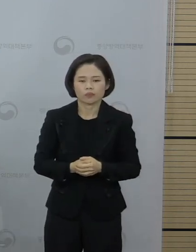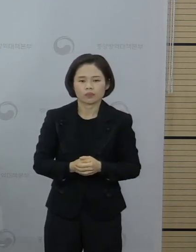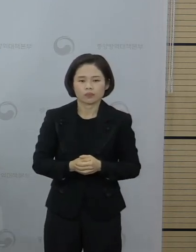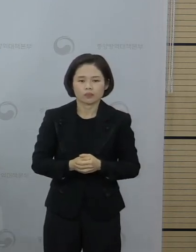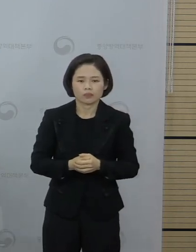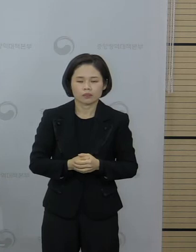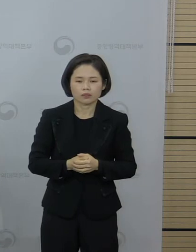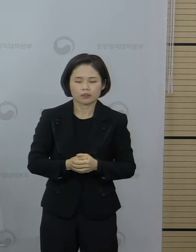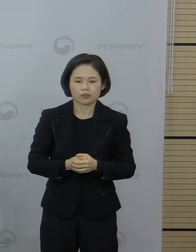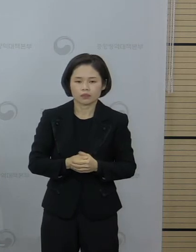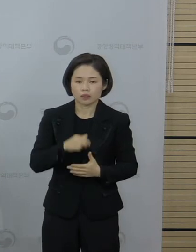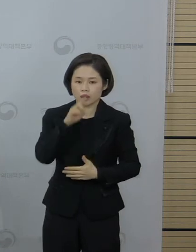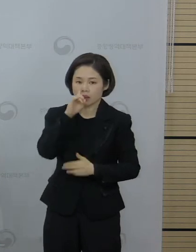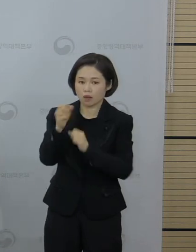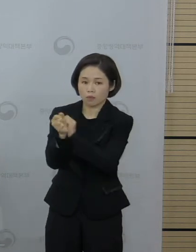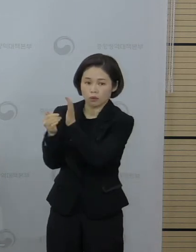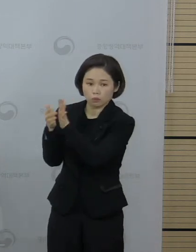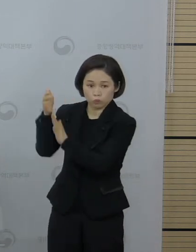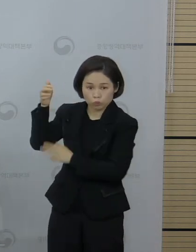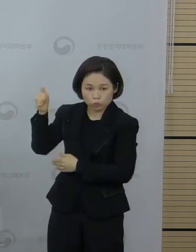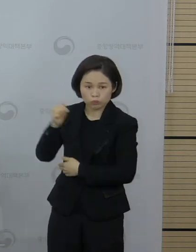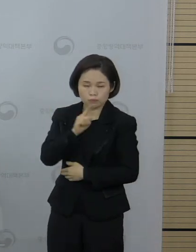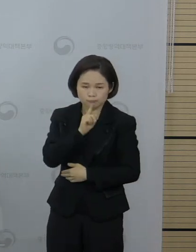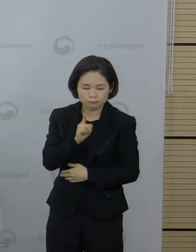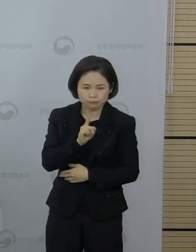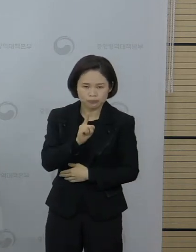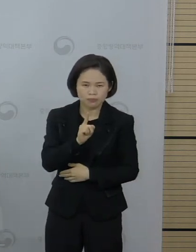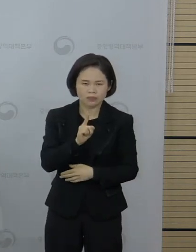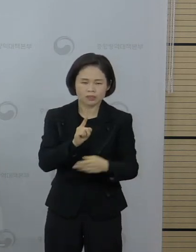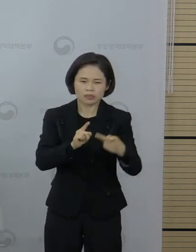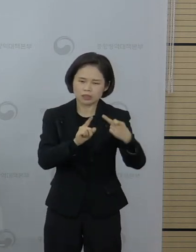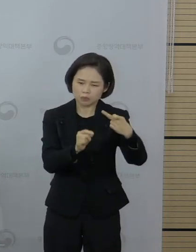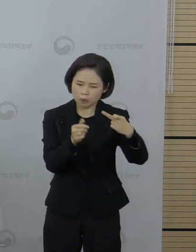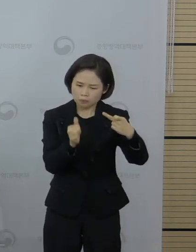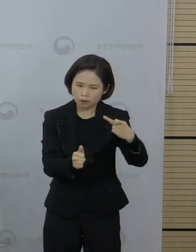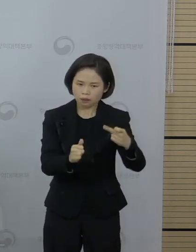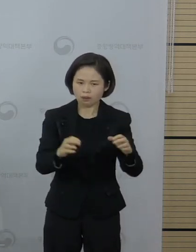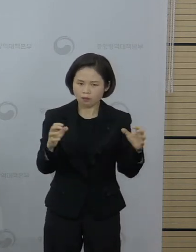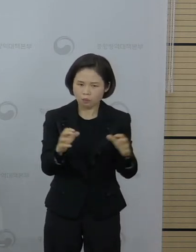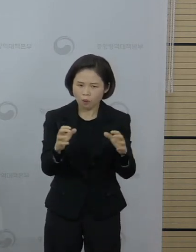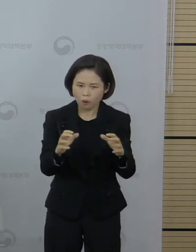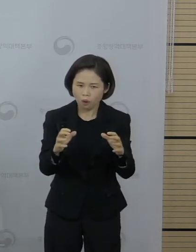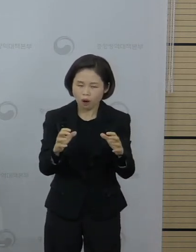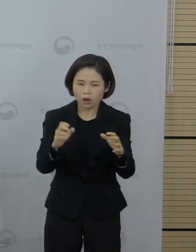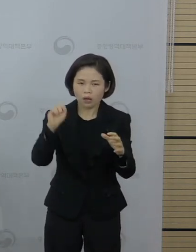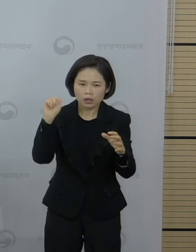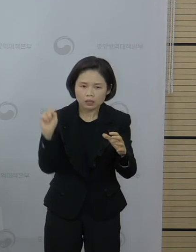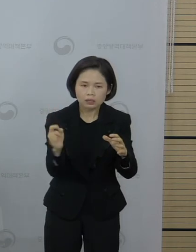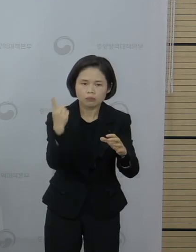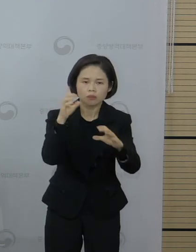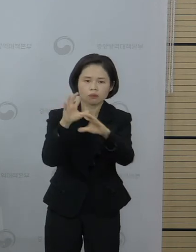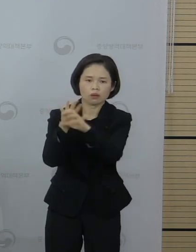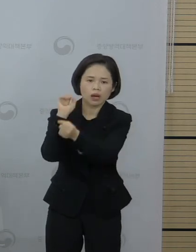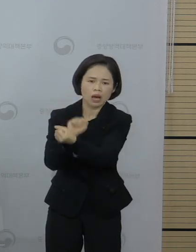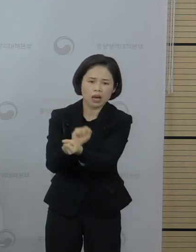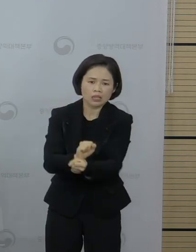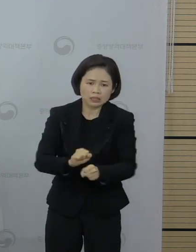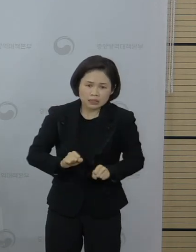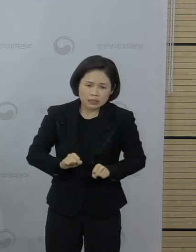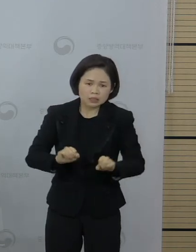중앙방역대책본부에서는 연말연시 모임이나 여행이 또 다른 대규모 코로나19 확산의 불씨가 될수